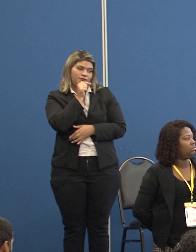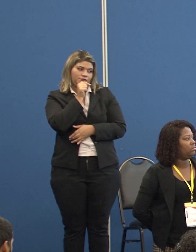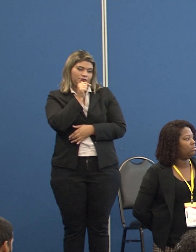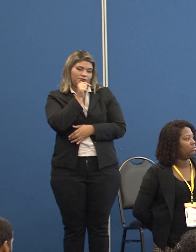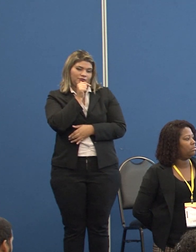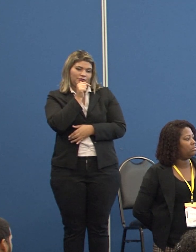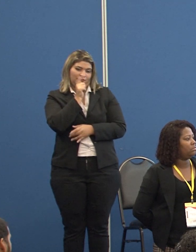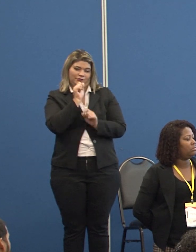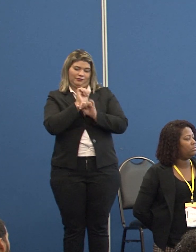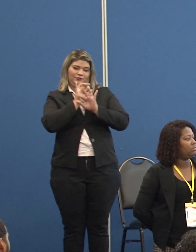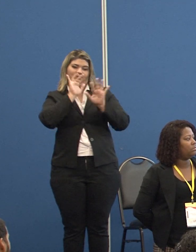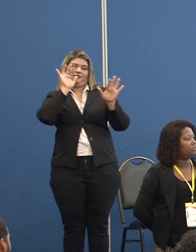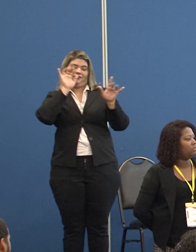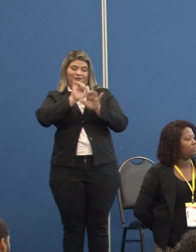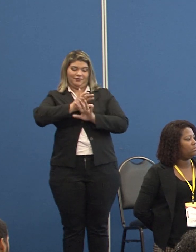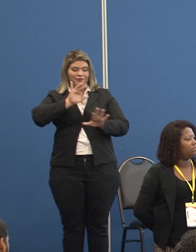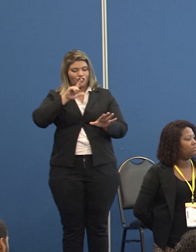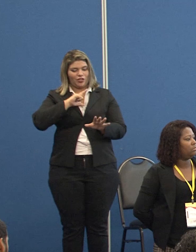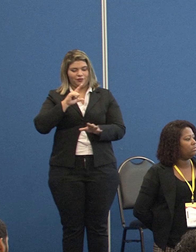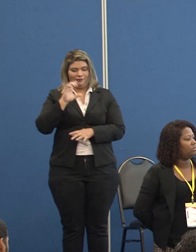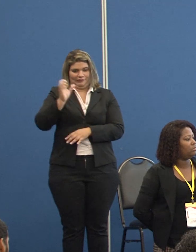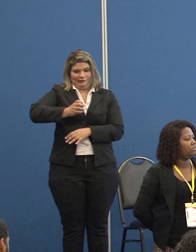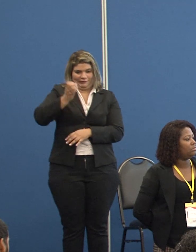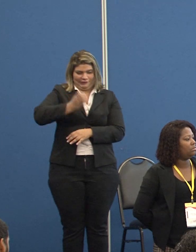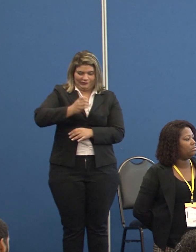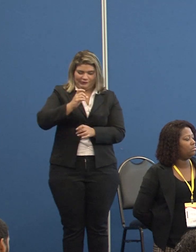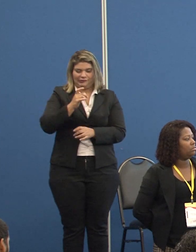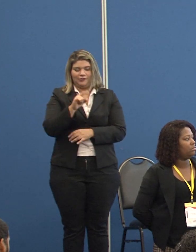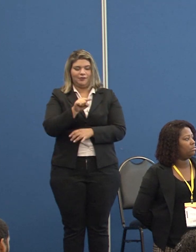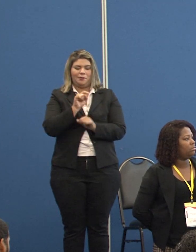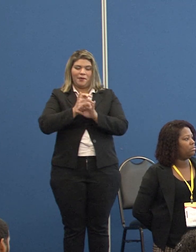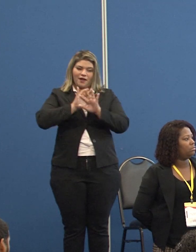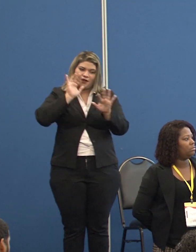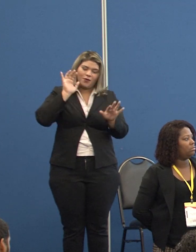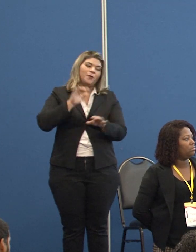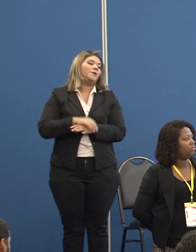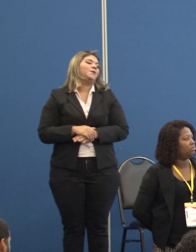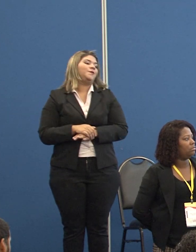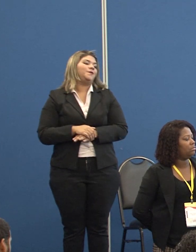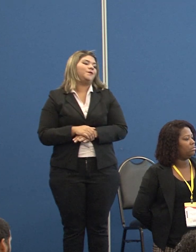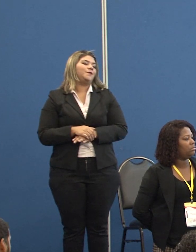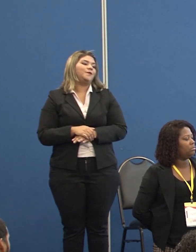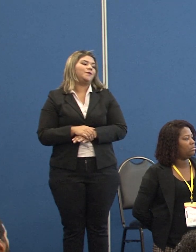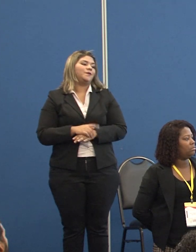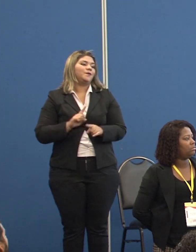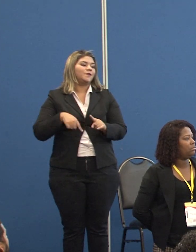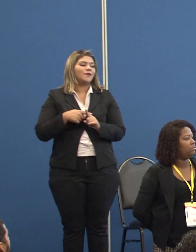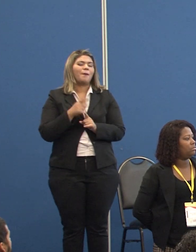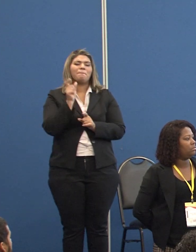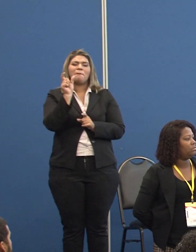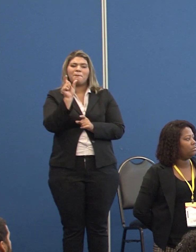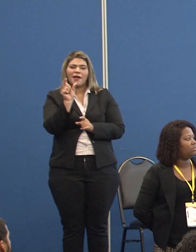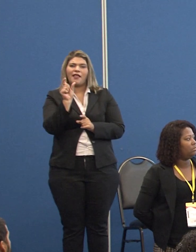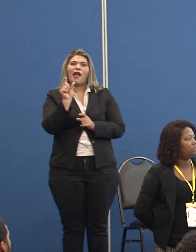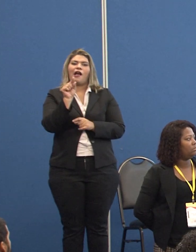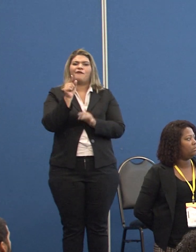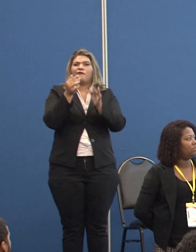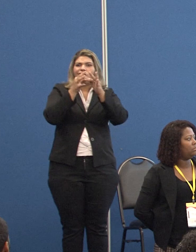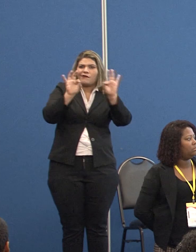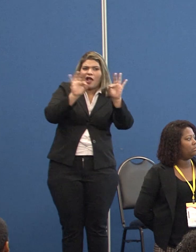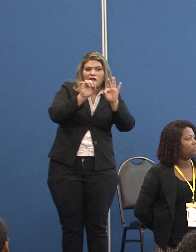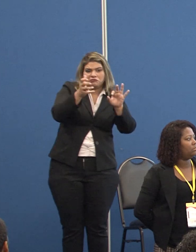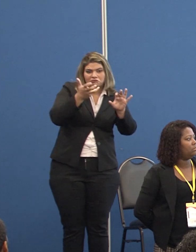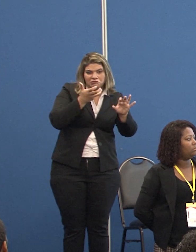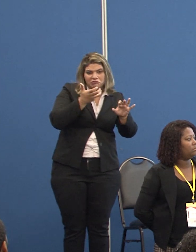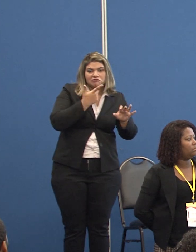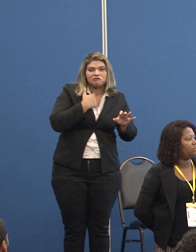poder chamar a atenção, então ele tem um brilhozinho, e as palavras que você queira, ou frases, aí vai depender do